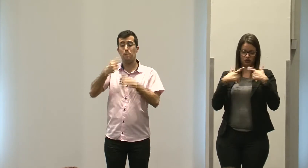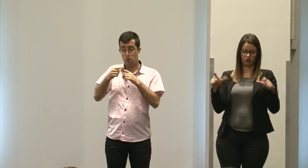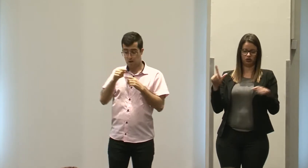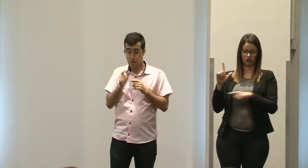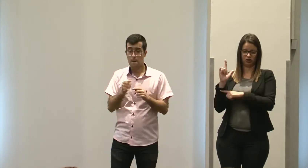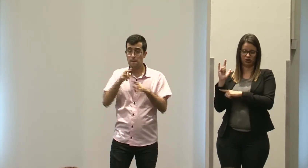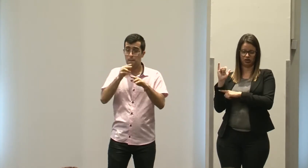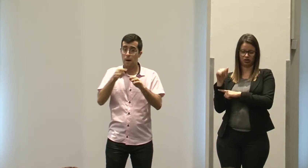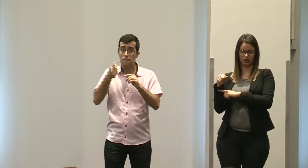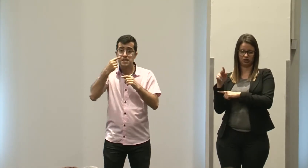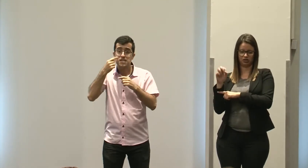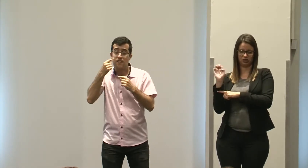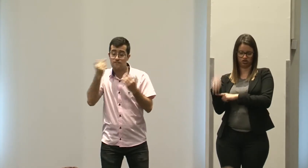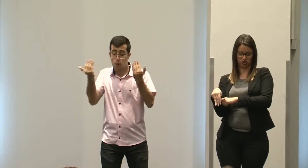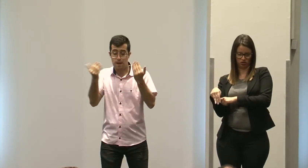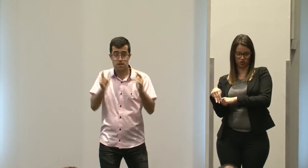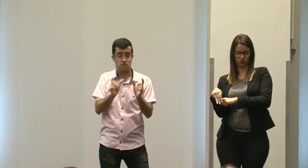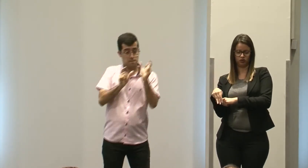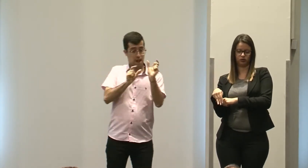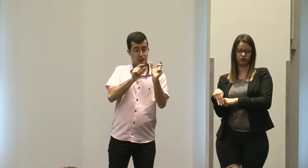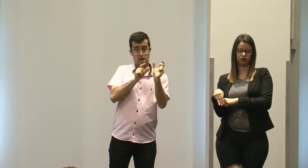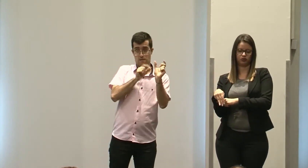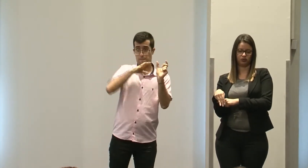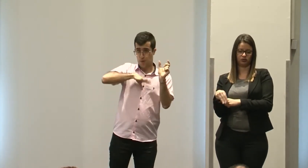de linguagem.